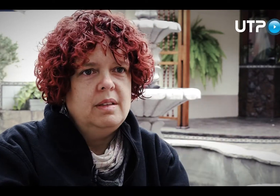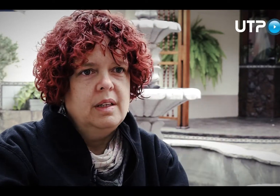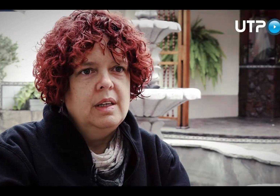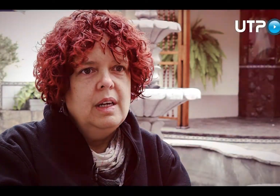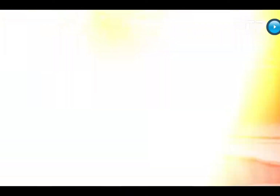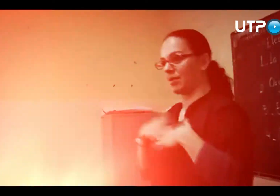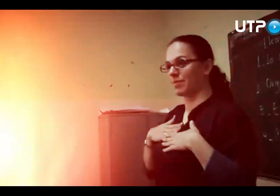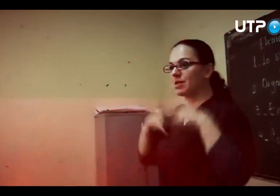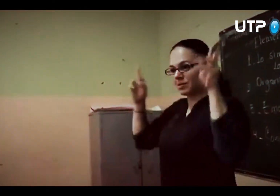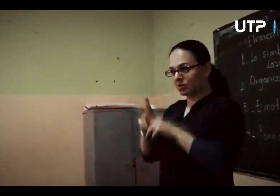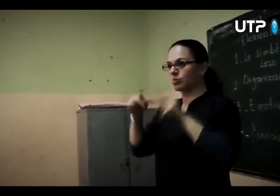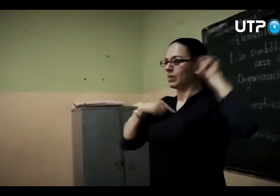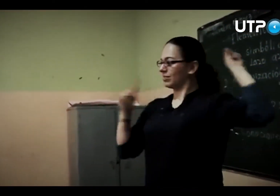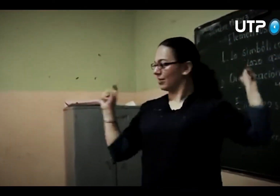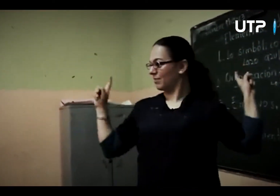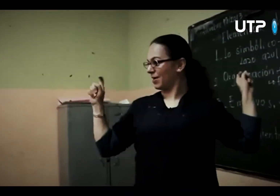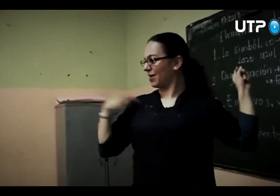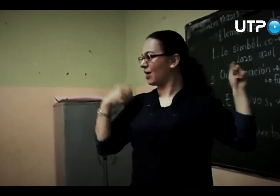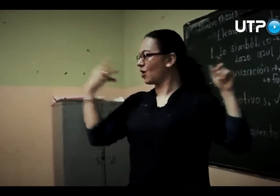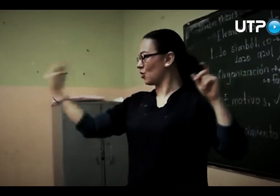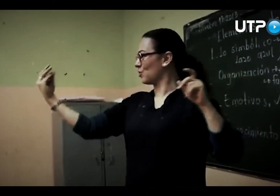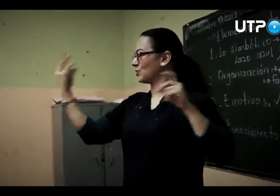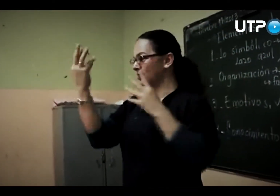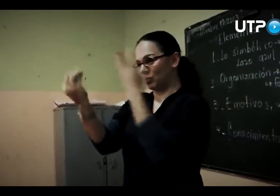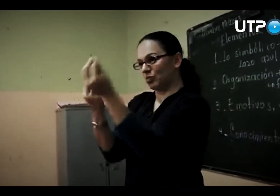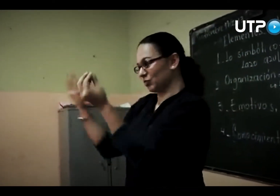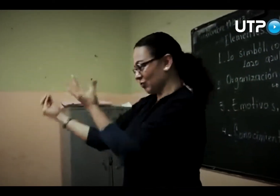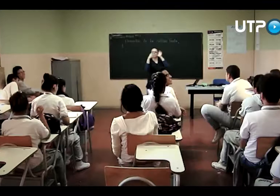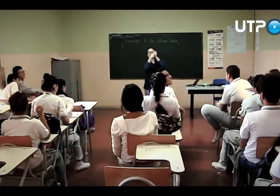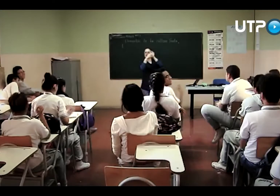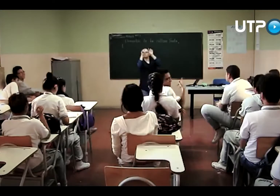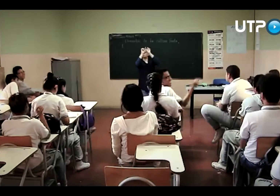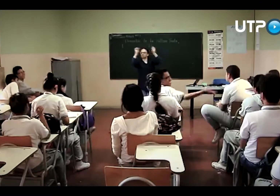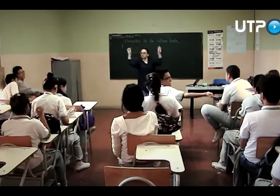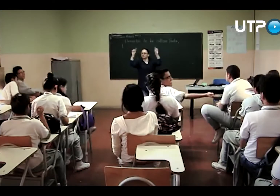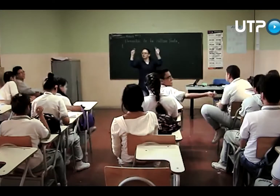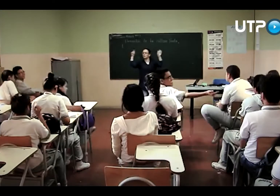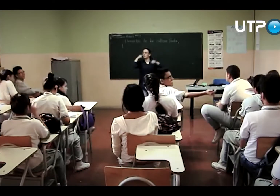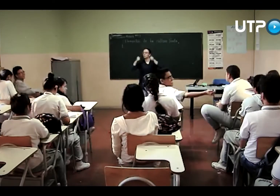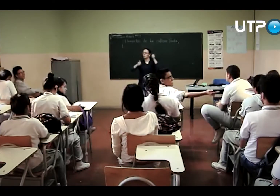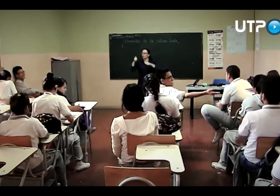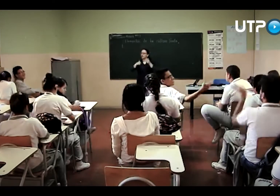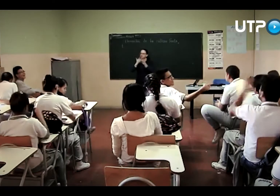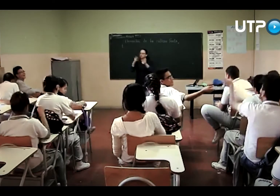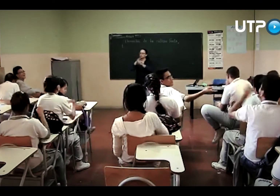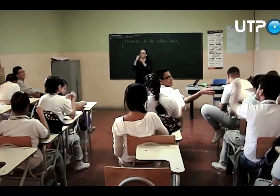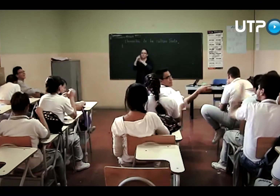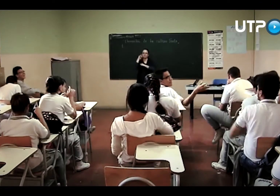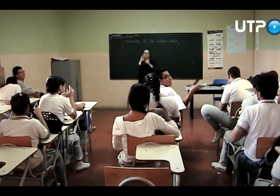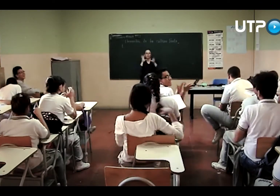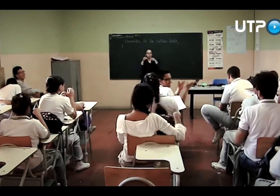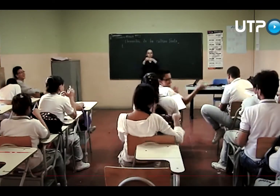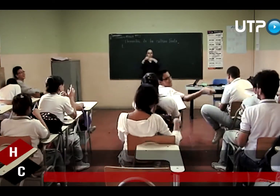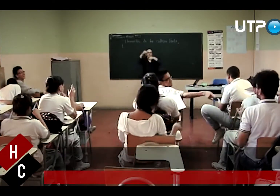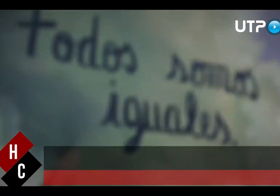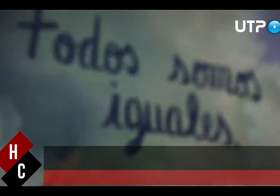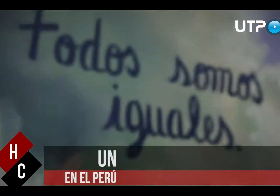Pero esto no se hace en nuestro país y en muchos lugares se tiene la idea errada de que la sordera es una